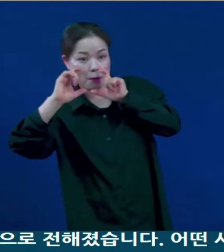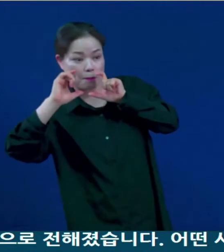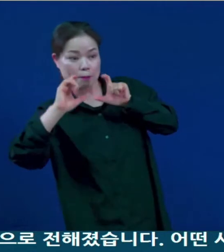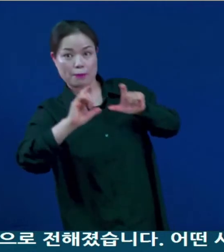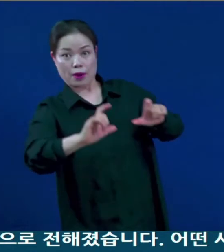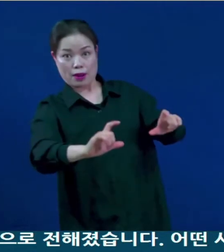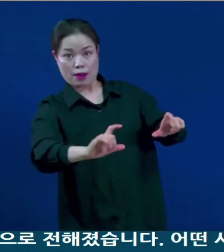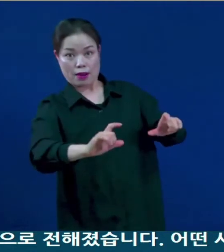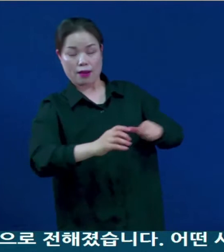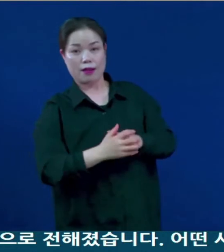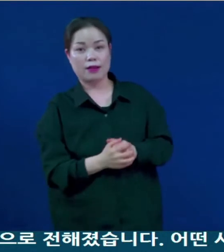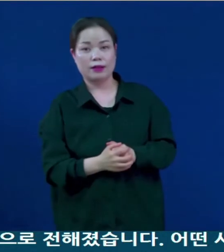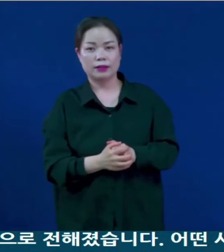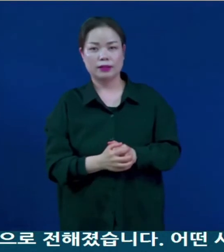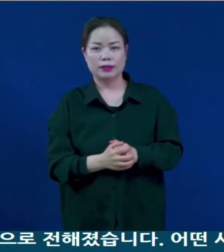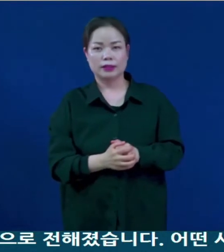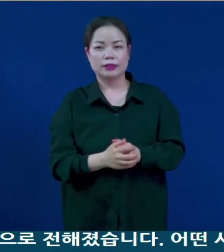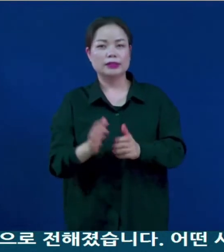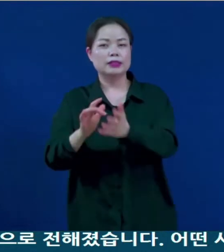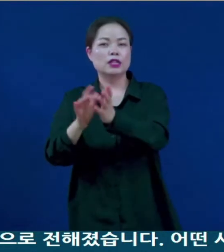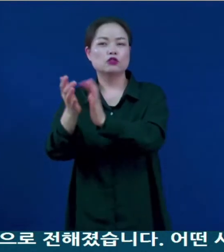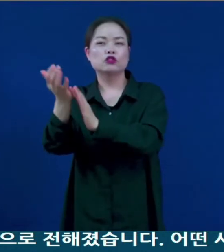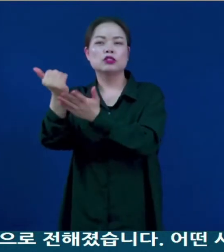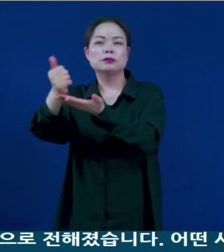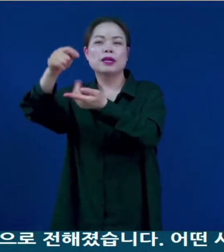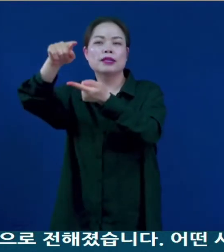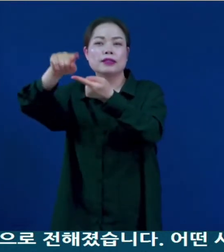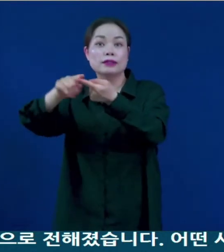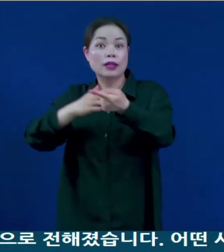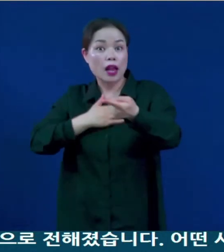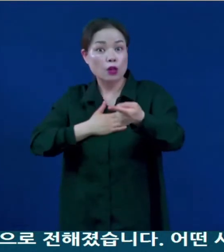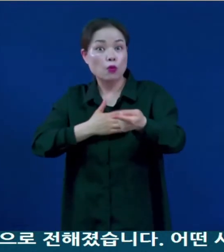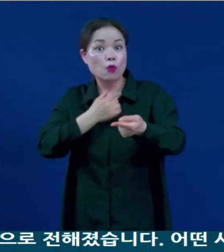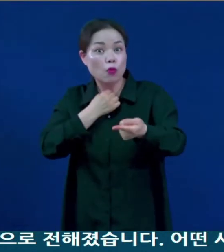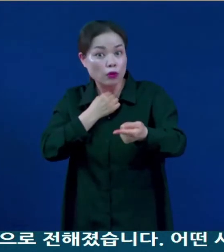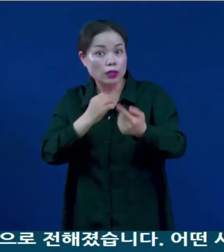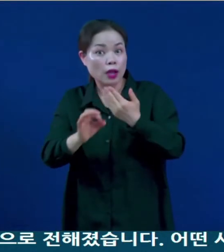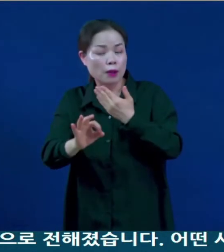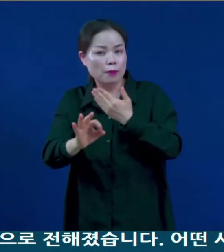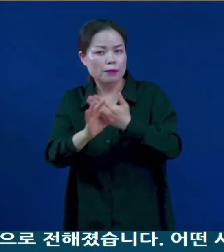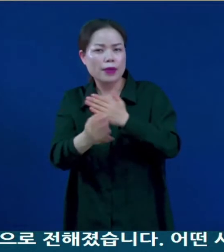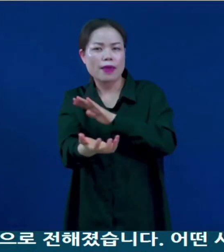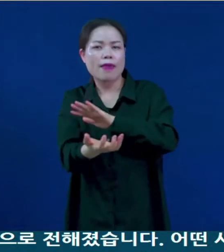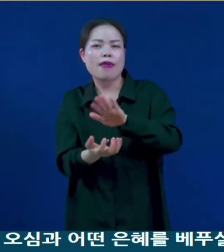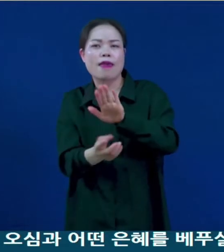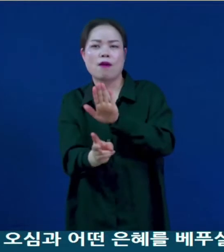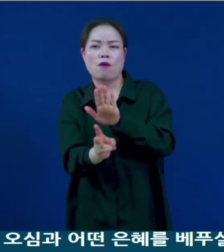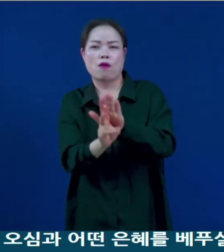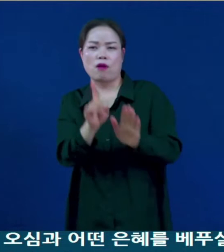선포했고, 바로 그 예수님에 대해서 알고 싶으면 그 예언을 읽으면 된다.